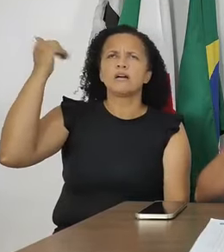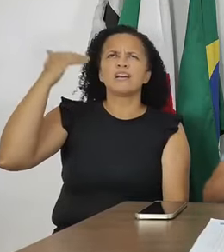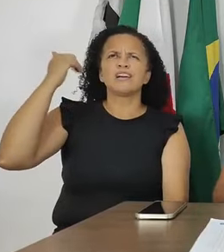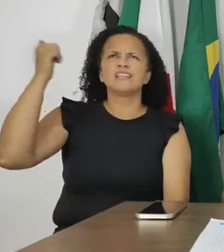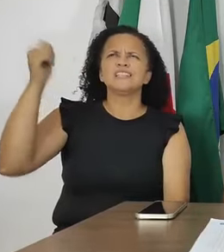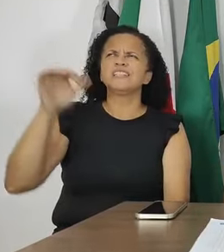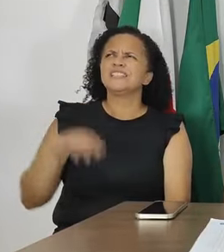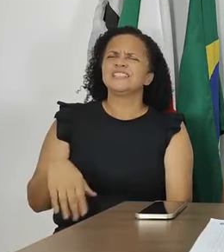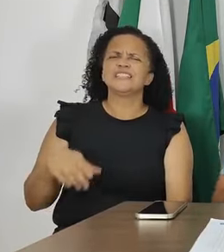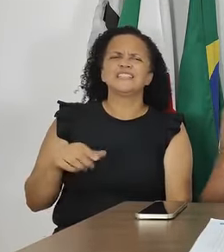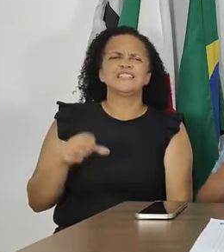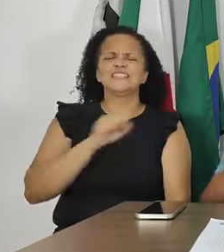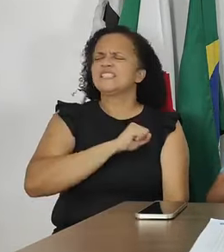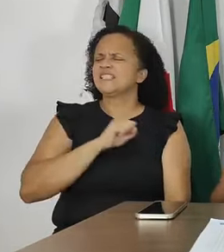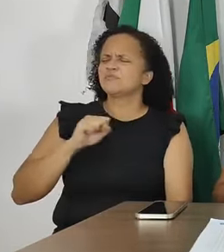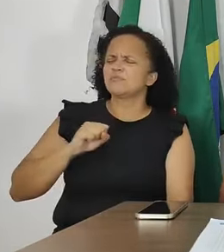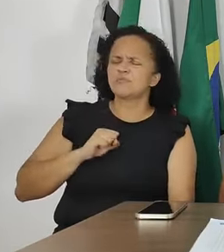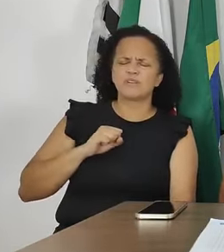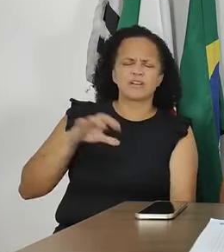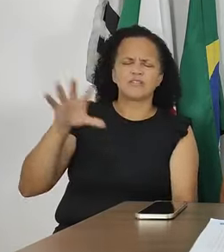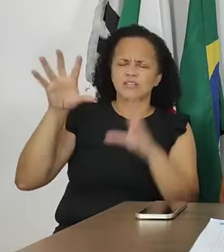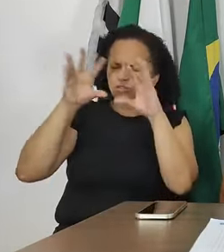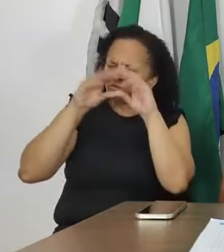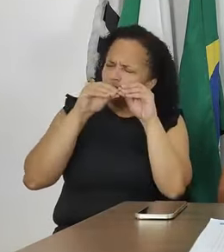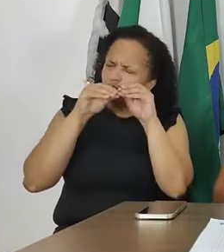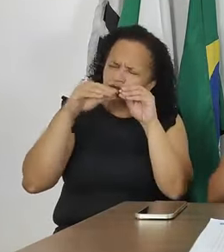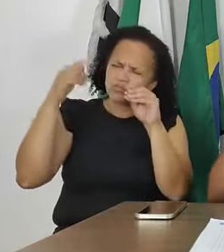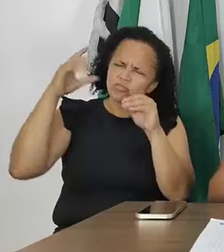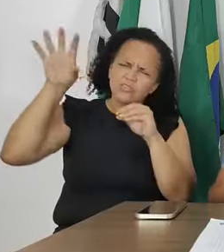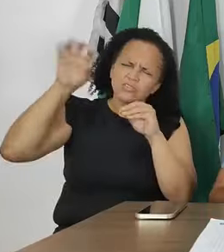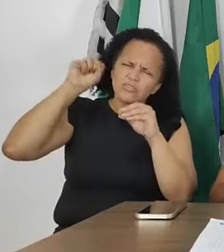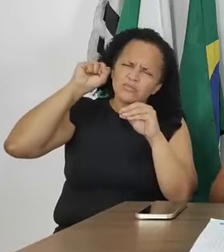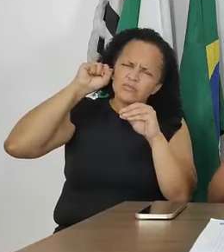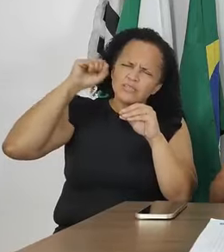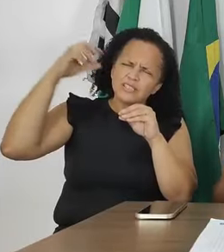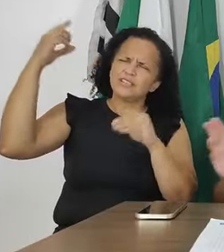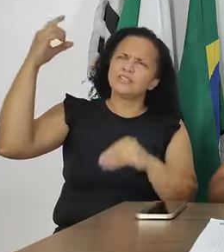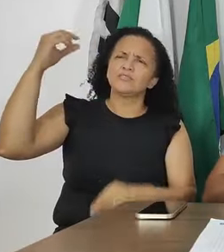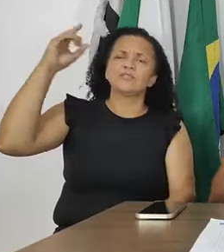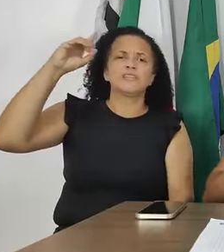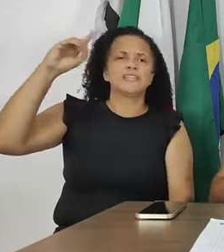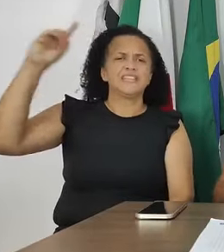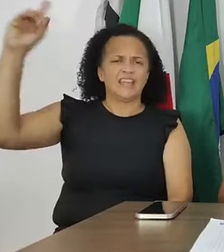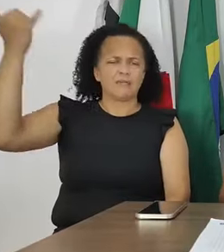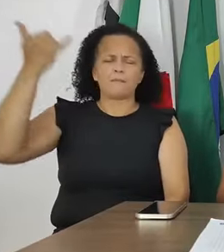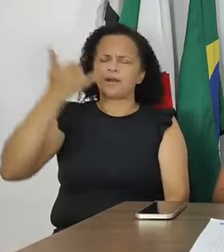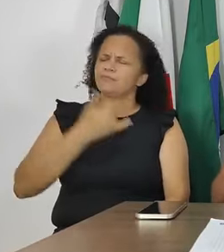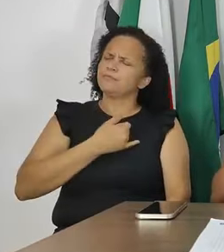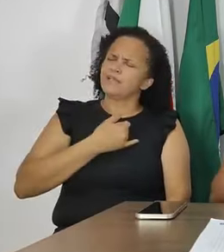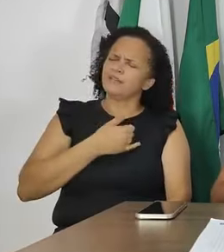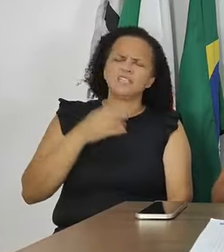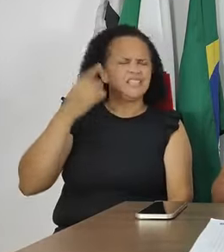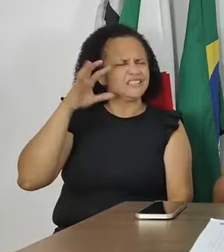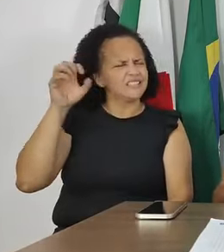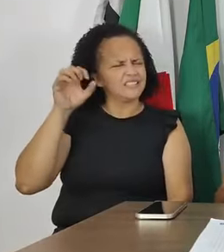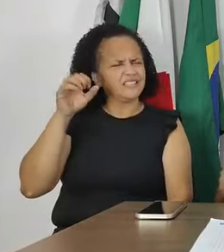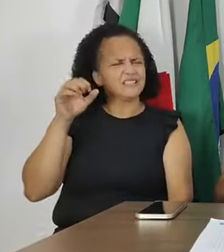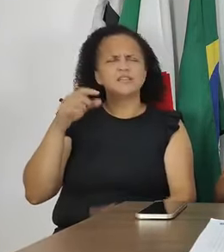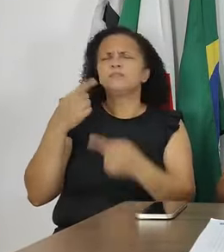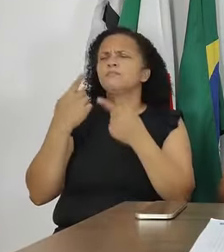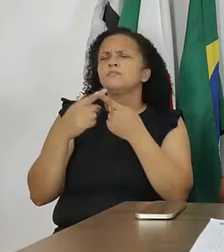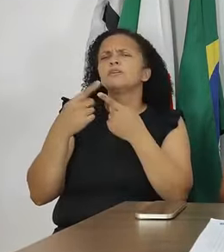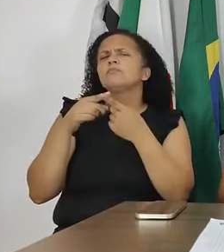e acordava ele e falava: por que você está me chamando? Por que você está me chamando? E ele falava: não, eu não estou te chamando. E foi assim por 3